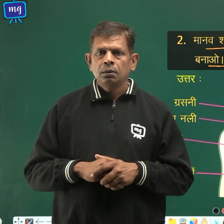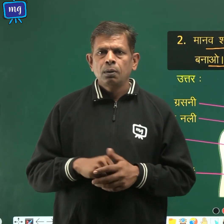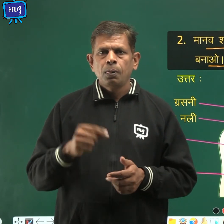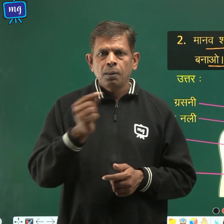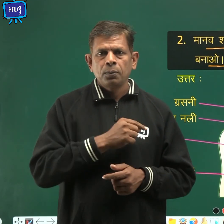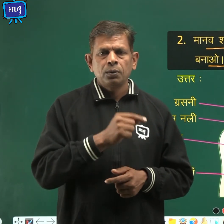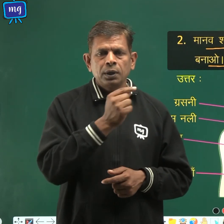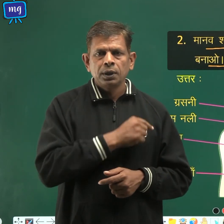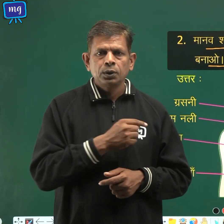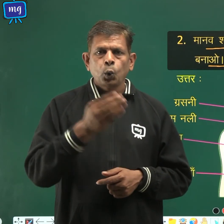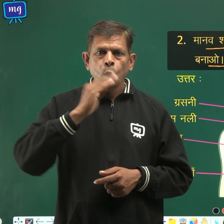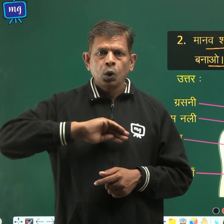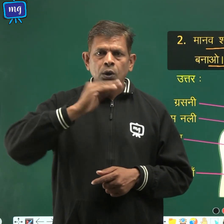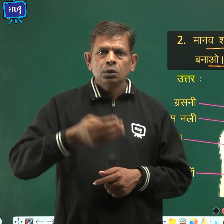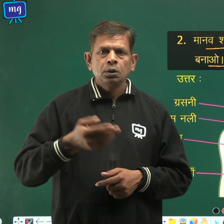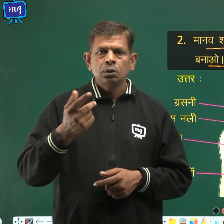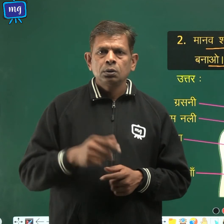आपको इस श्वसन तंत्र का